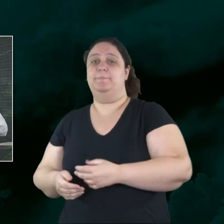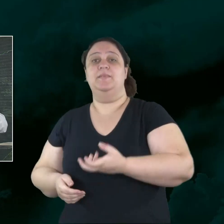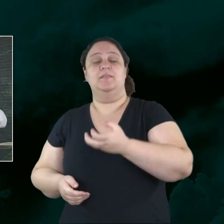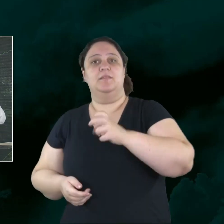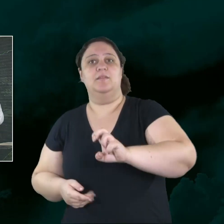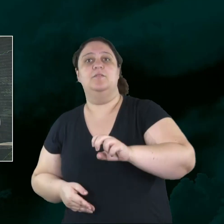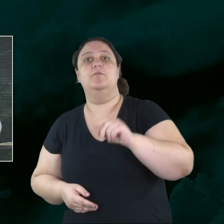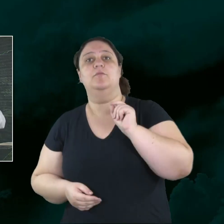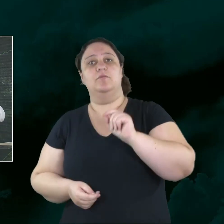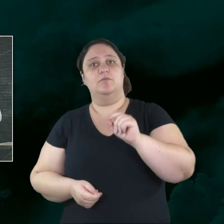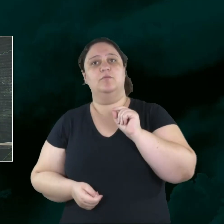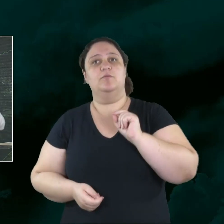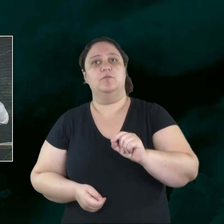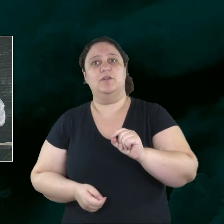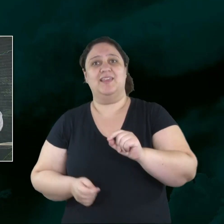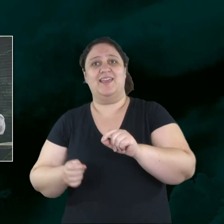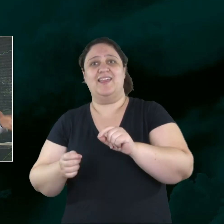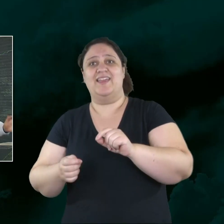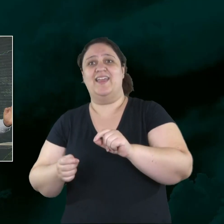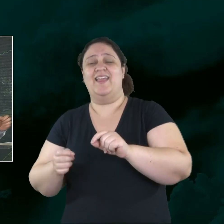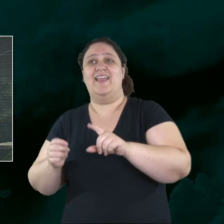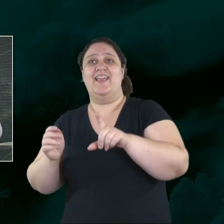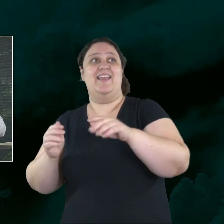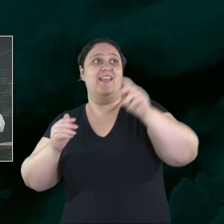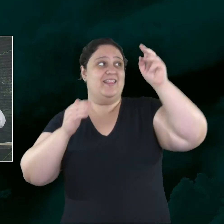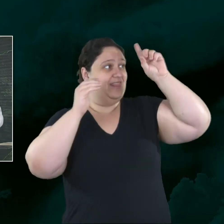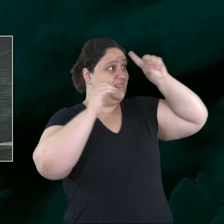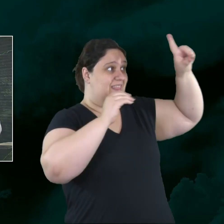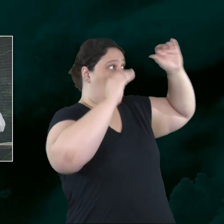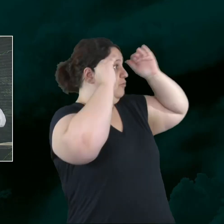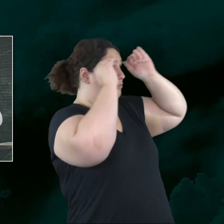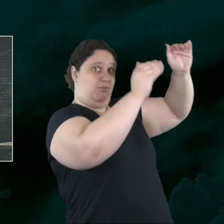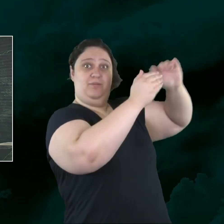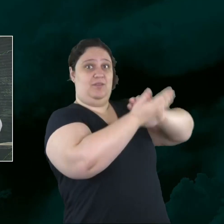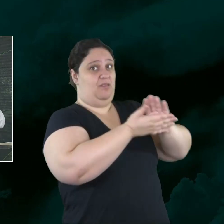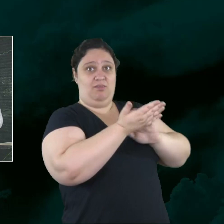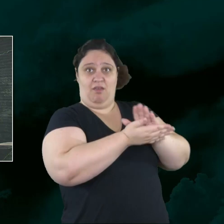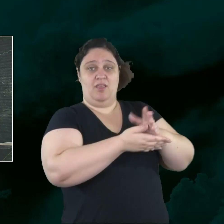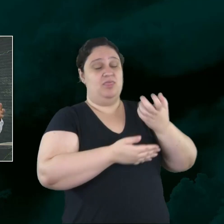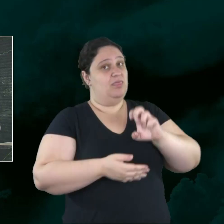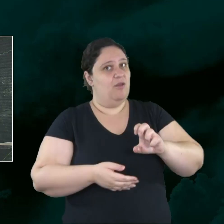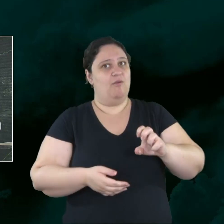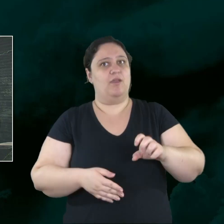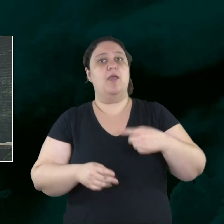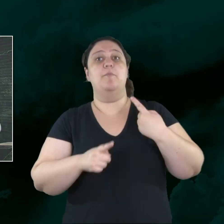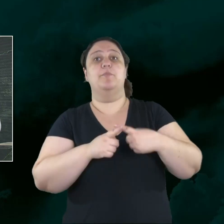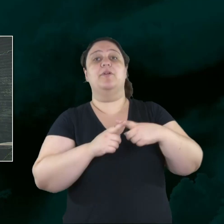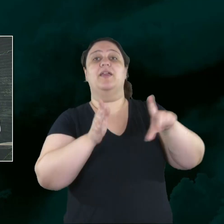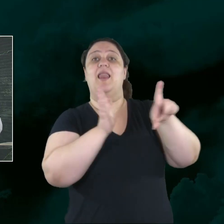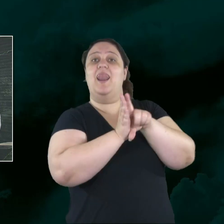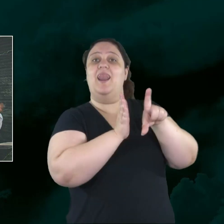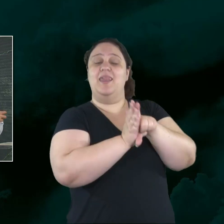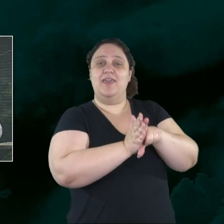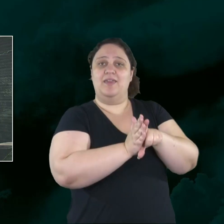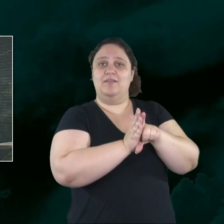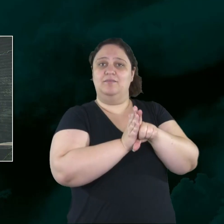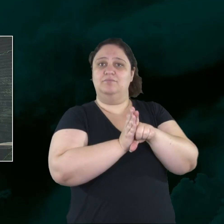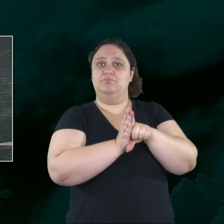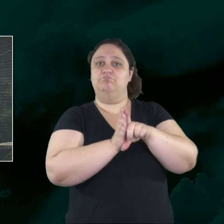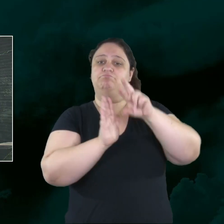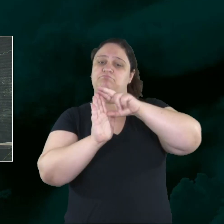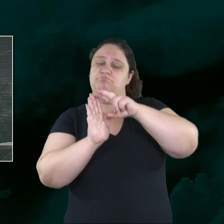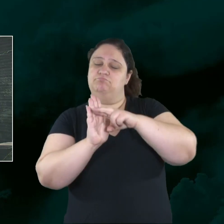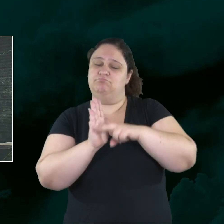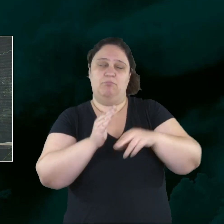querem nenhuma restrição da parte de Deus, nenhuma restrição da parte da lei de Deus, nenhuma restrição da parte, né,